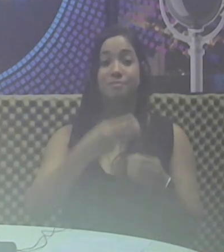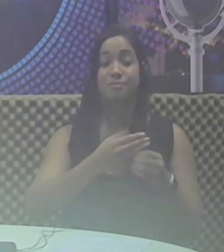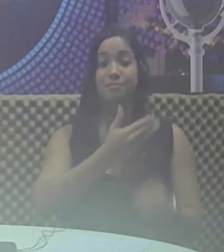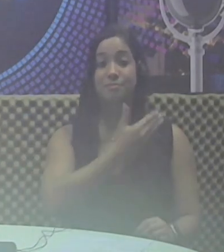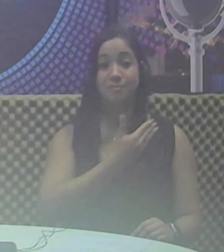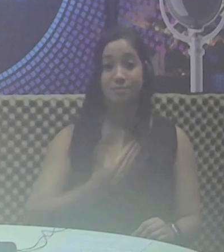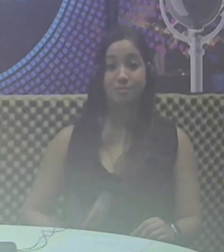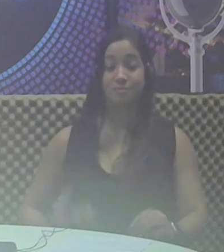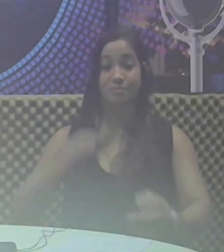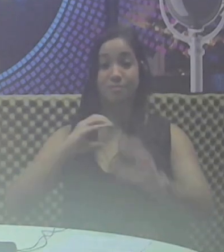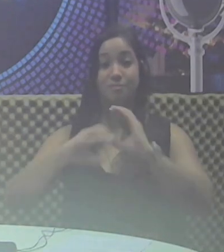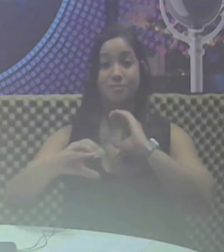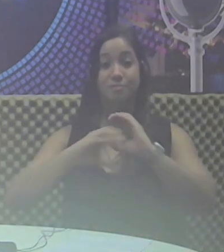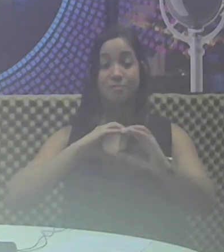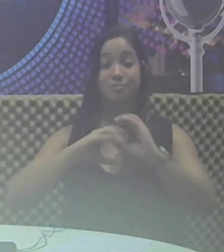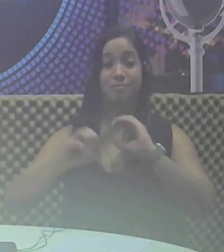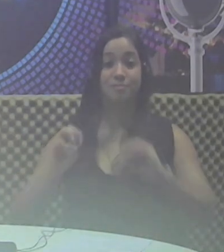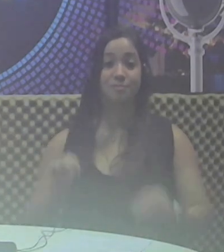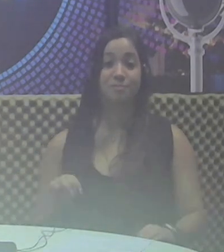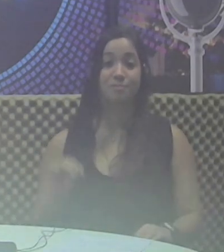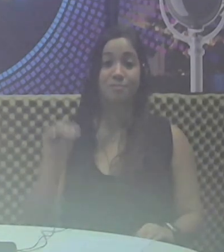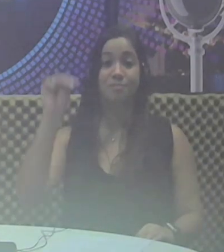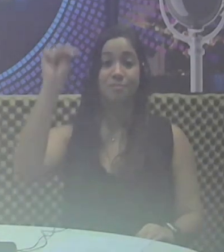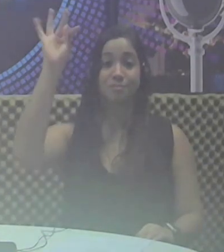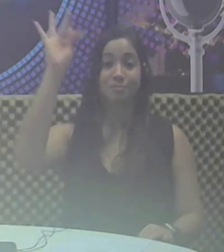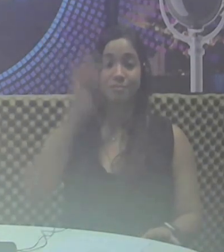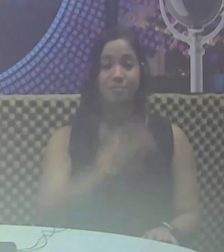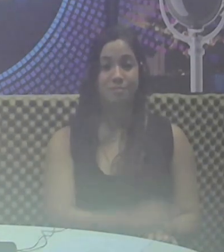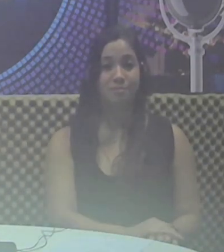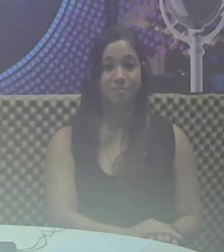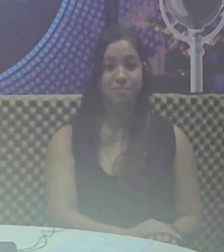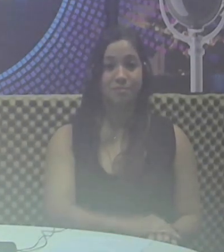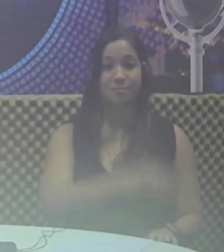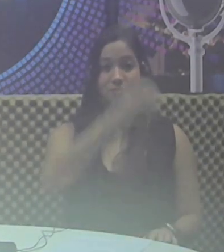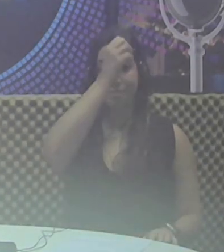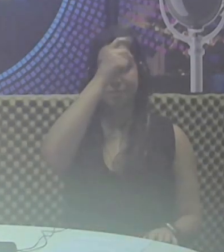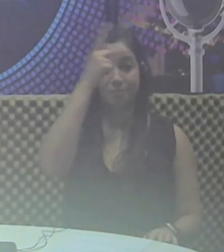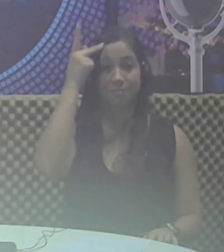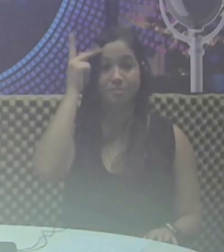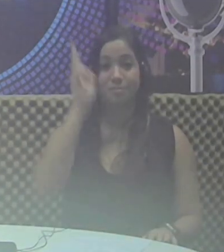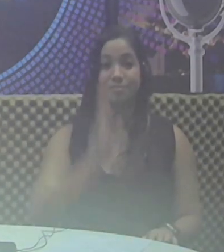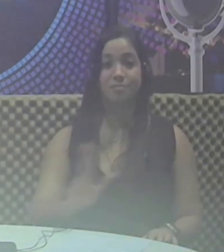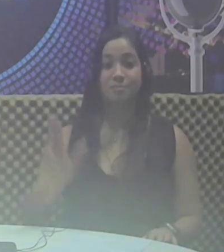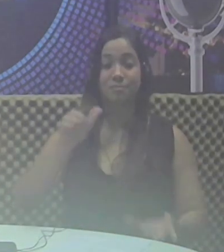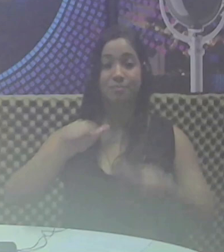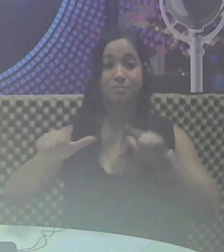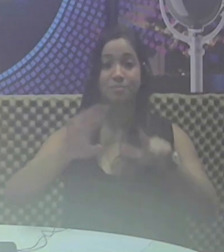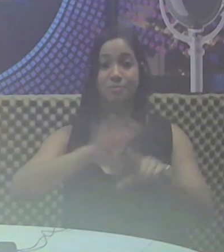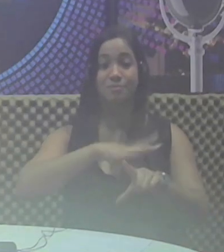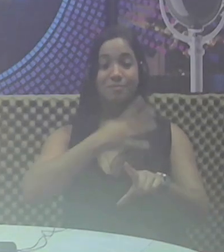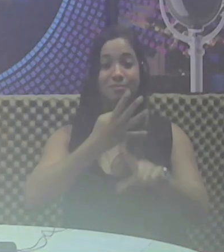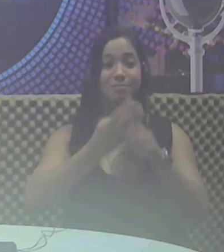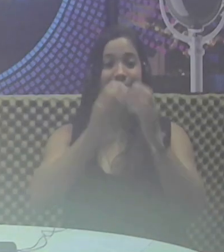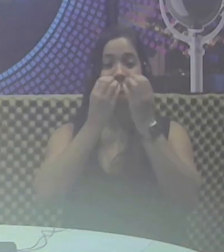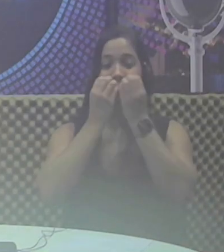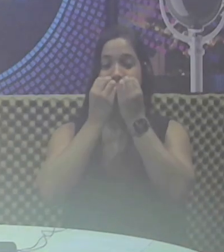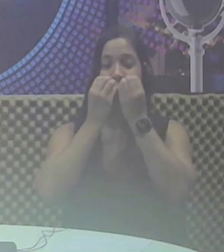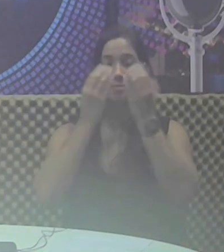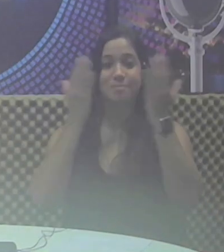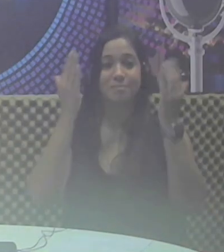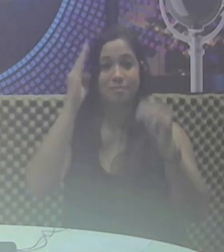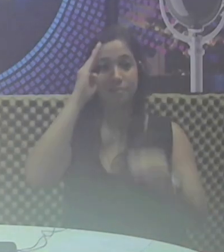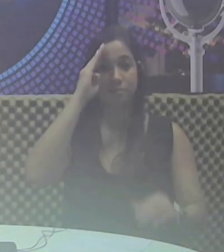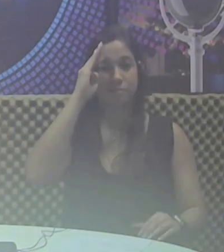Secretário Municipal de Governo e Comunicação, Marco Túlio de Castro Kalimann. Prefeitura de Uberlândia, fazer mais, fazer